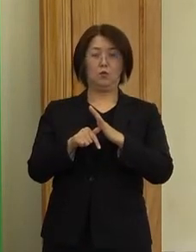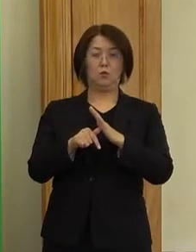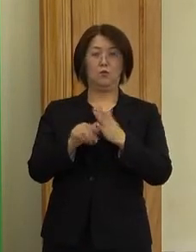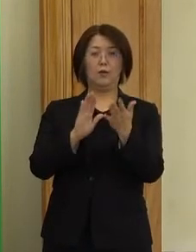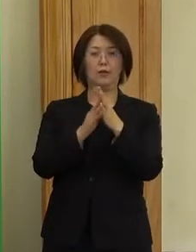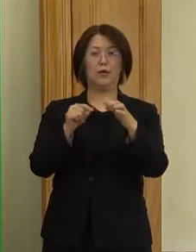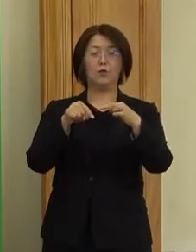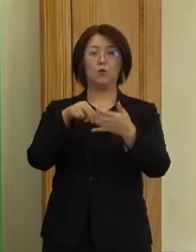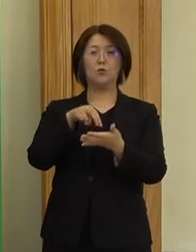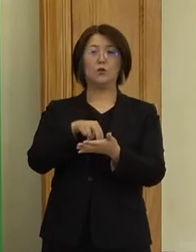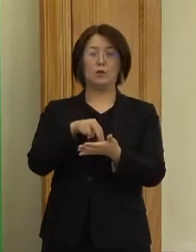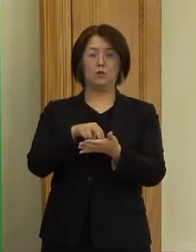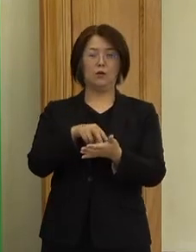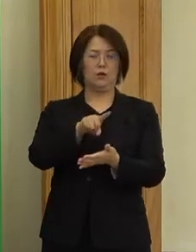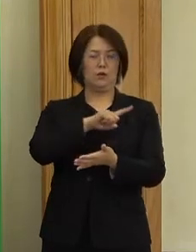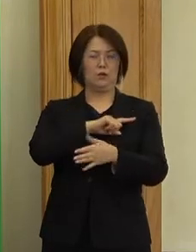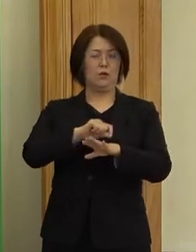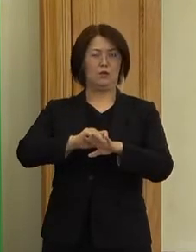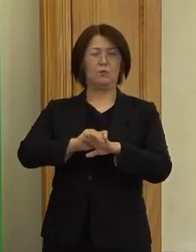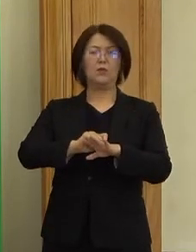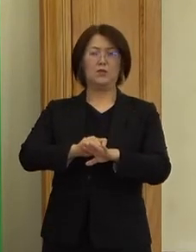県としては一番厳しい